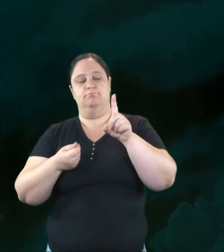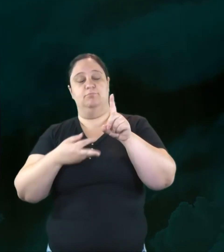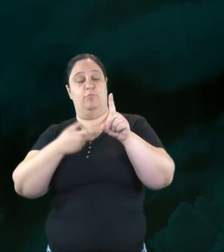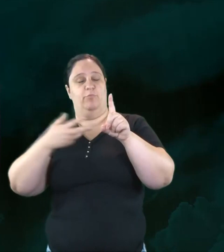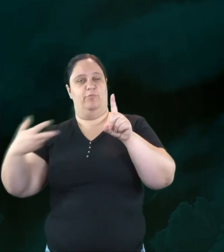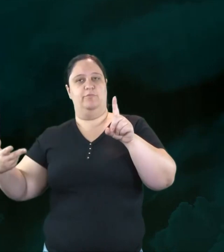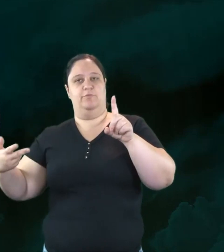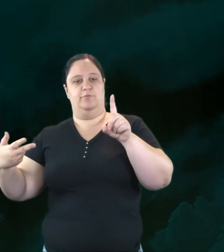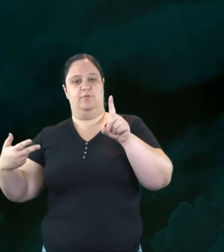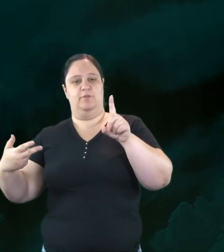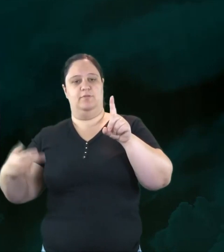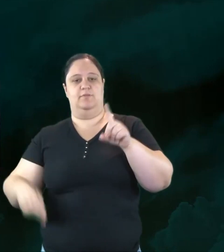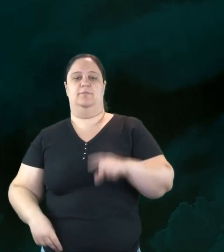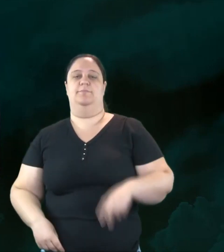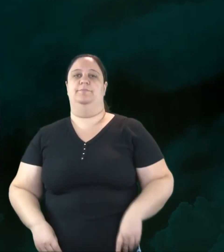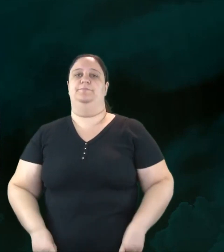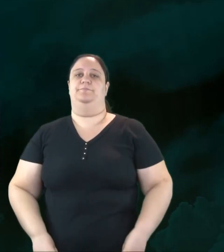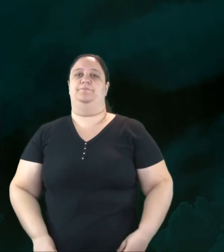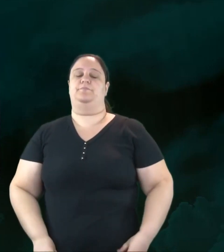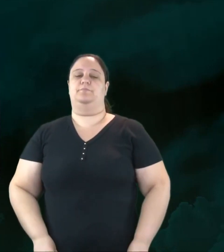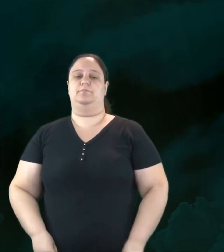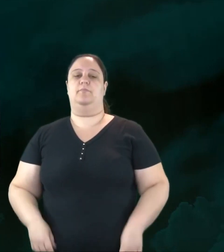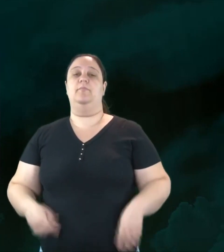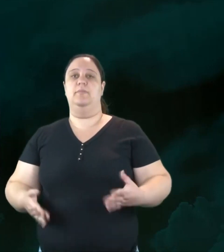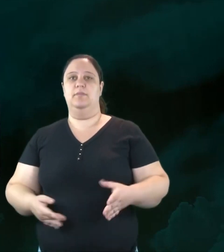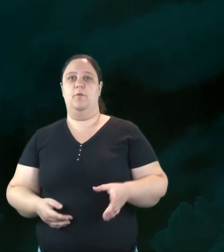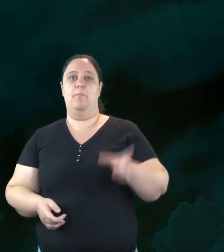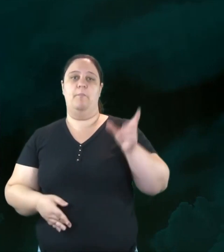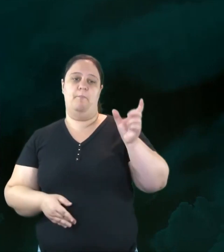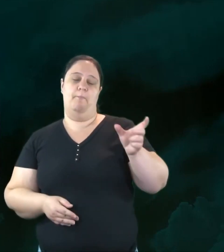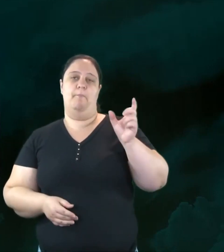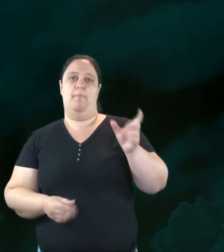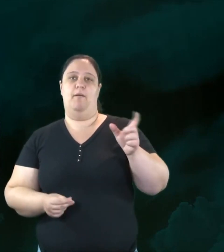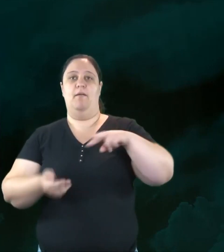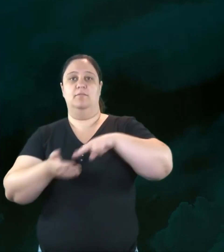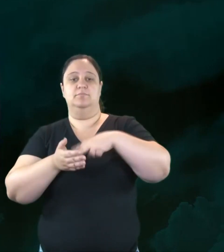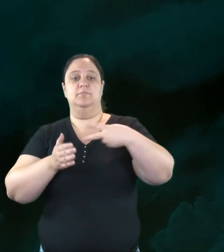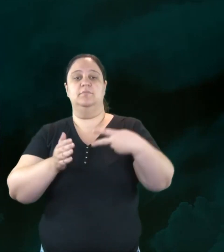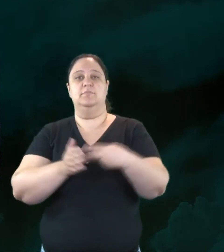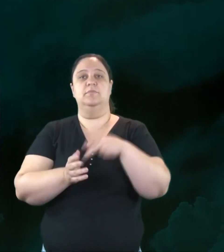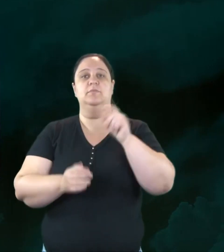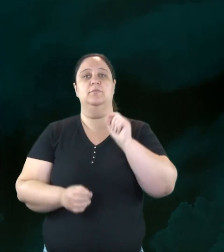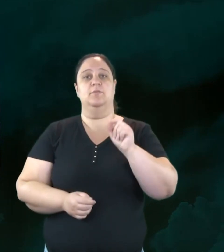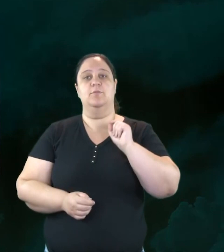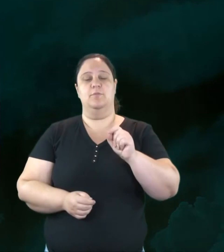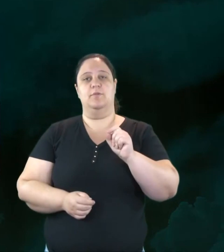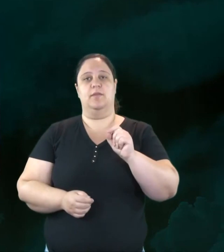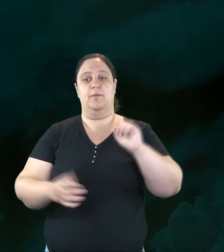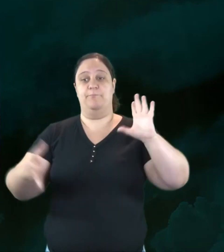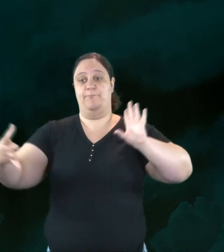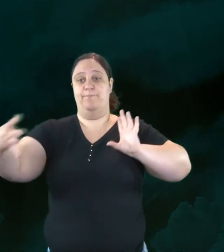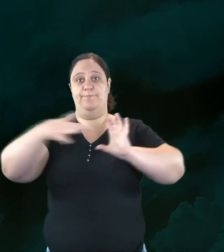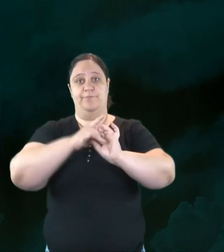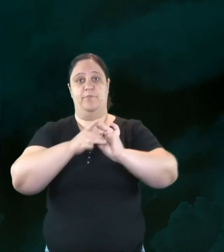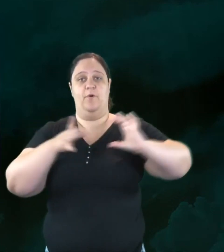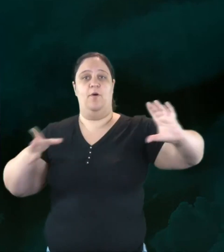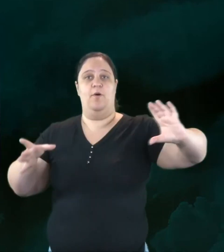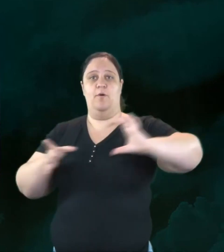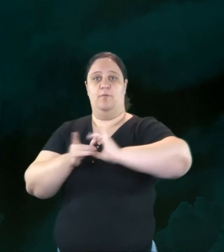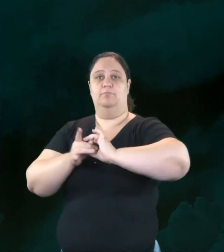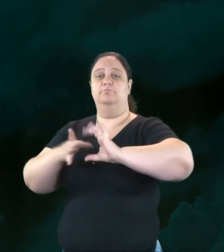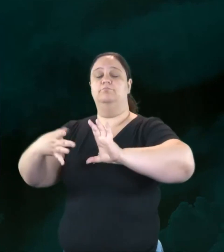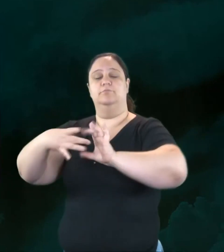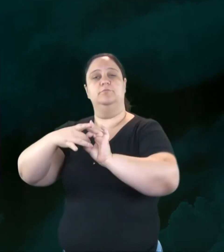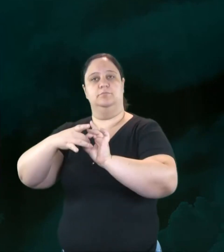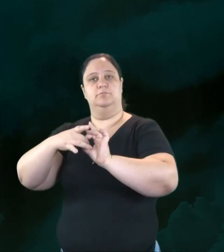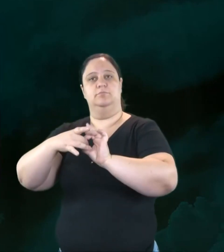é sunistal. E sunistal significa unir as partes num